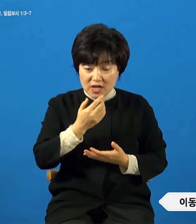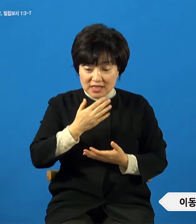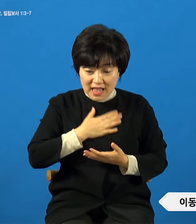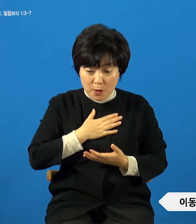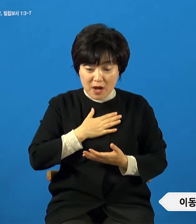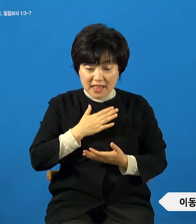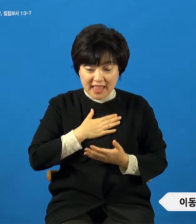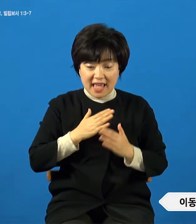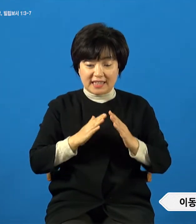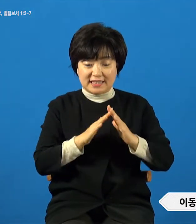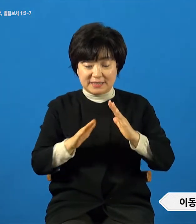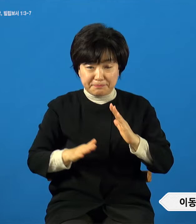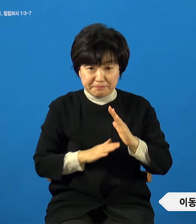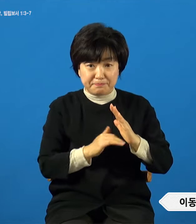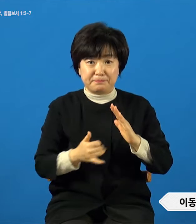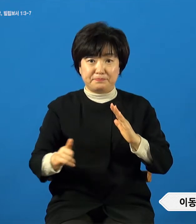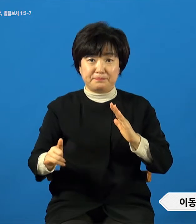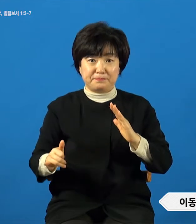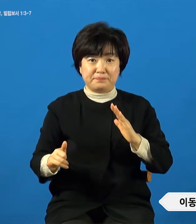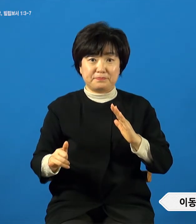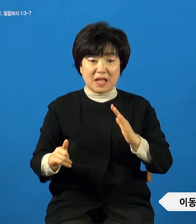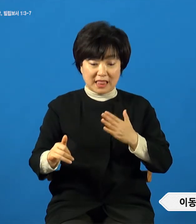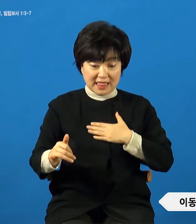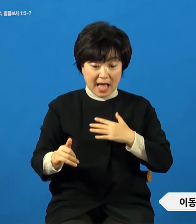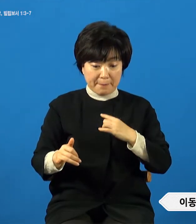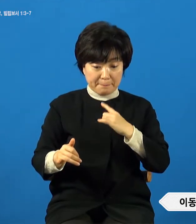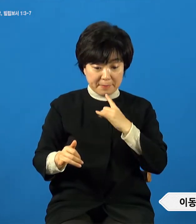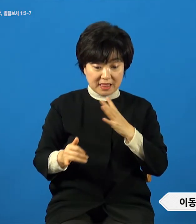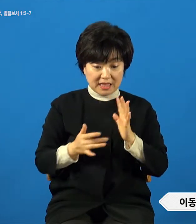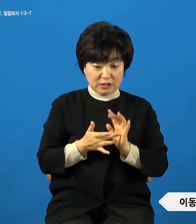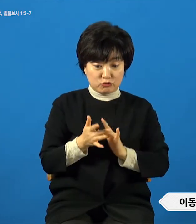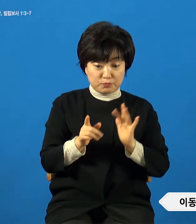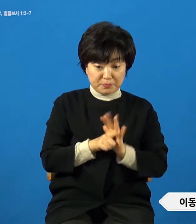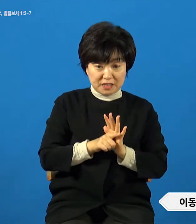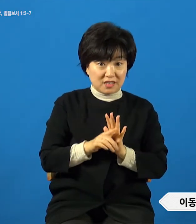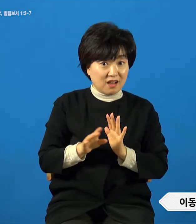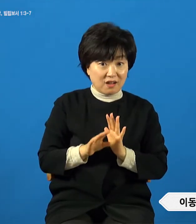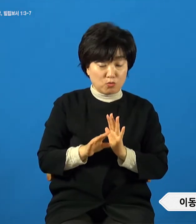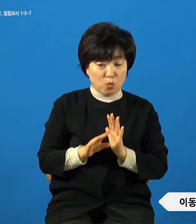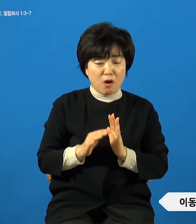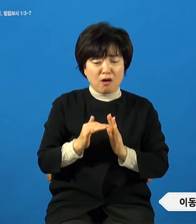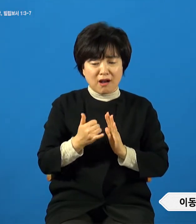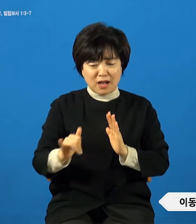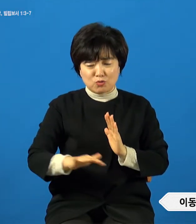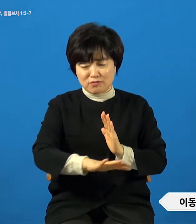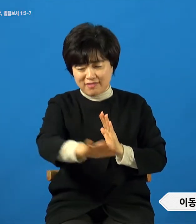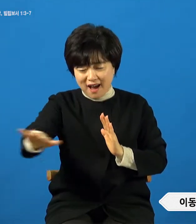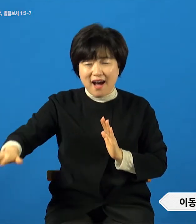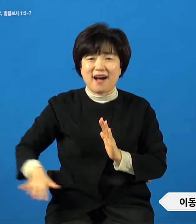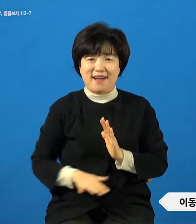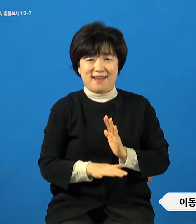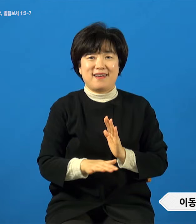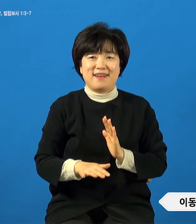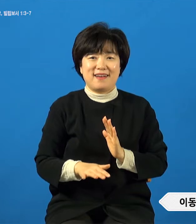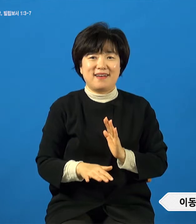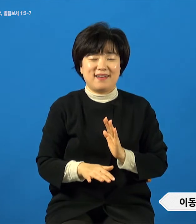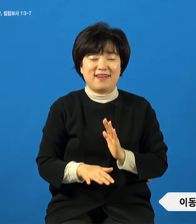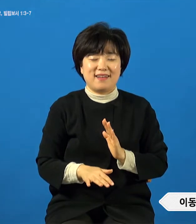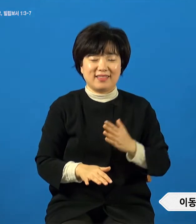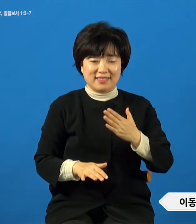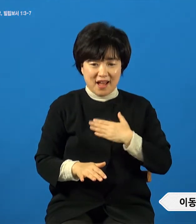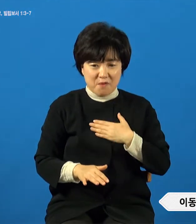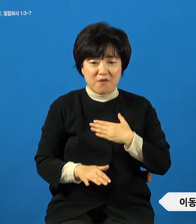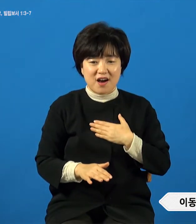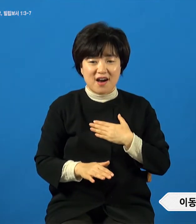사람 누디아뿐만 아니라 누디의 집에 어떤 식구가 가족이 있었는지는 자세히 기록되어 있지 않지만 그 가솔이 가족이